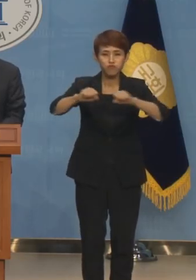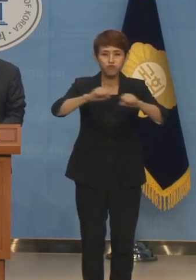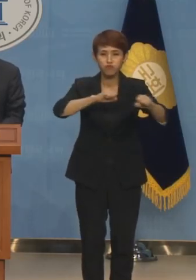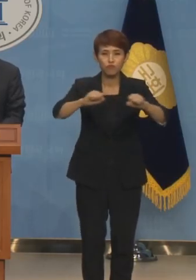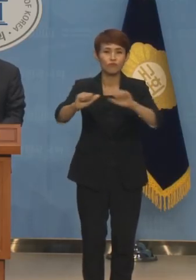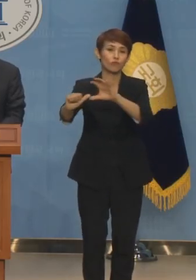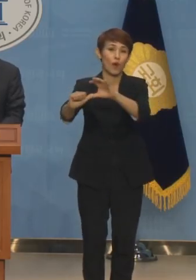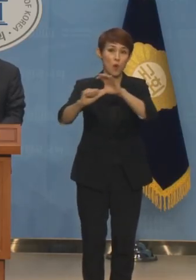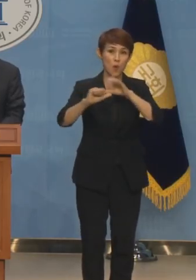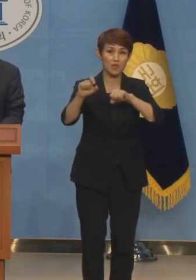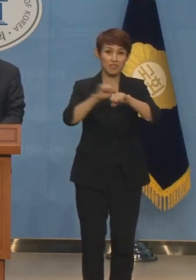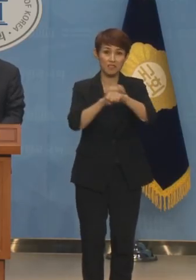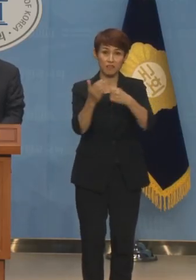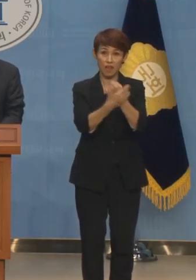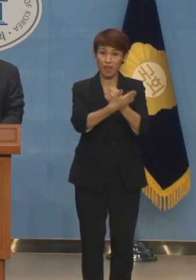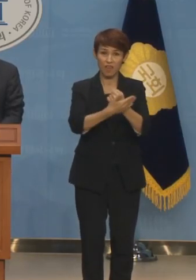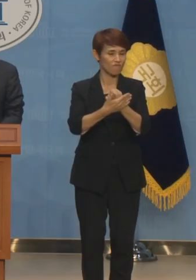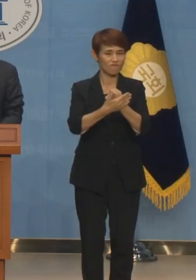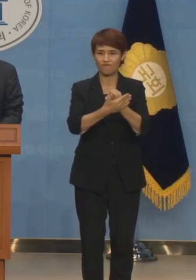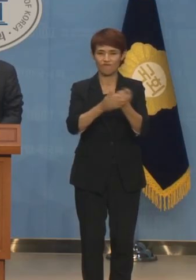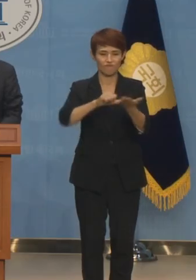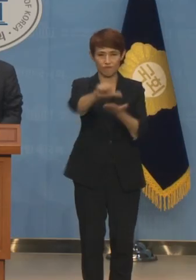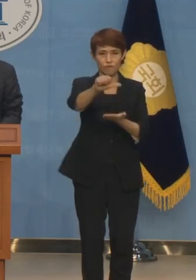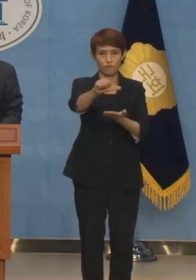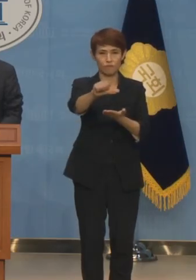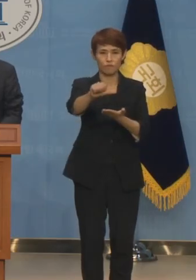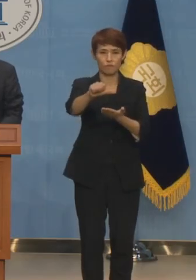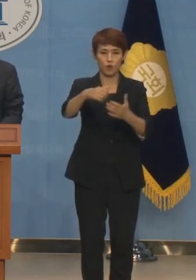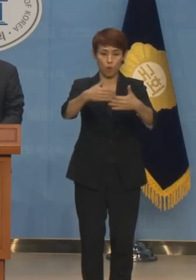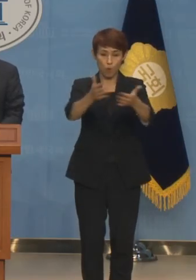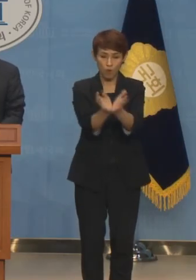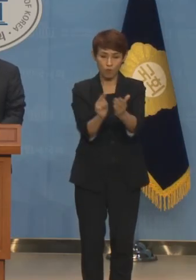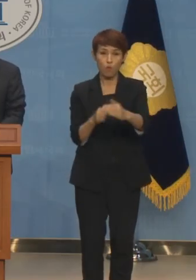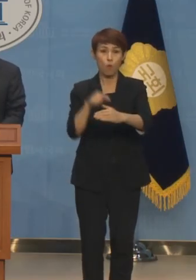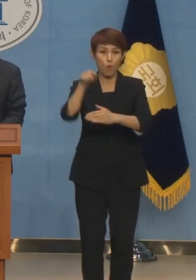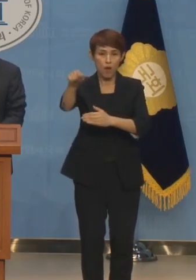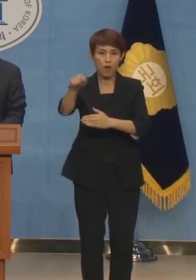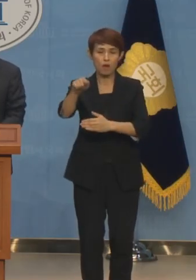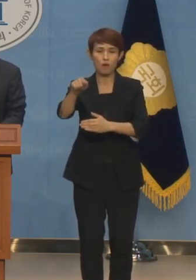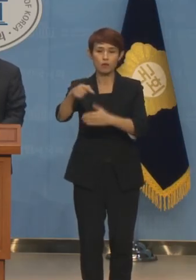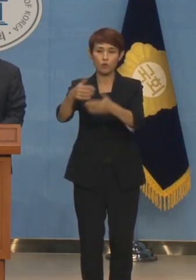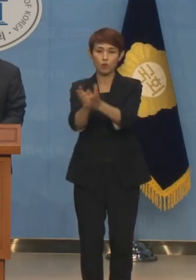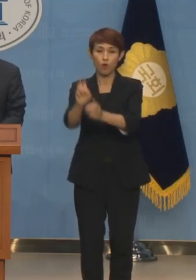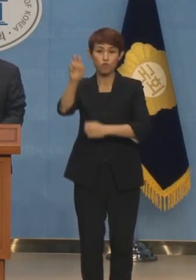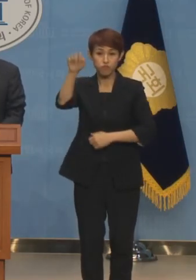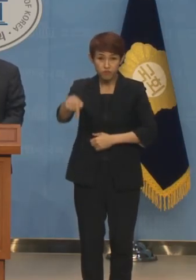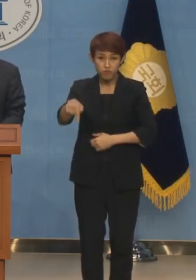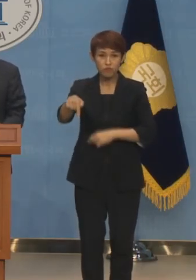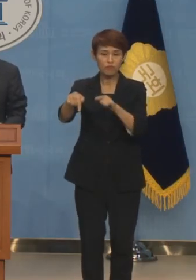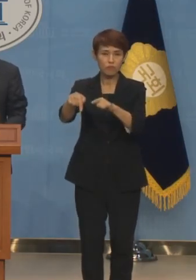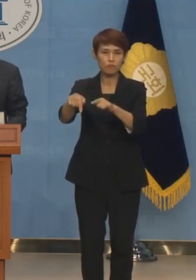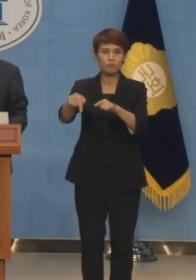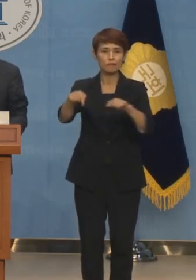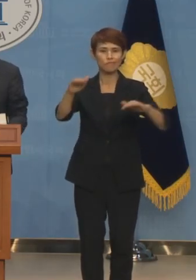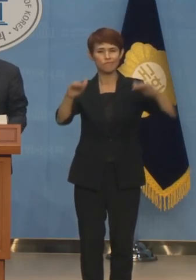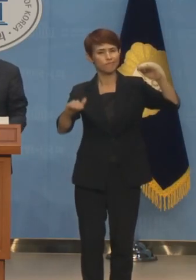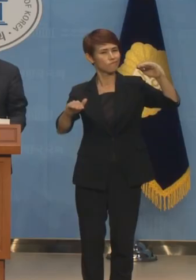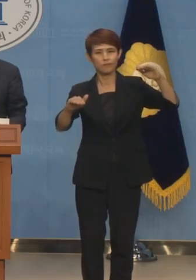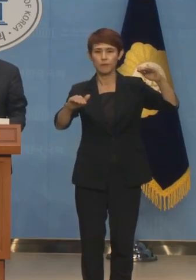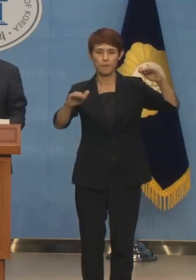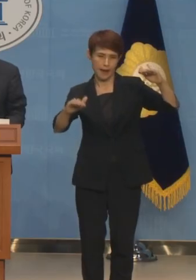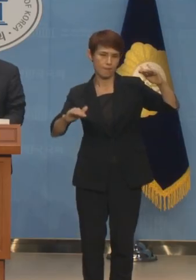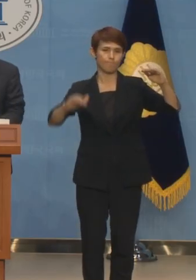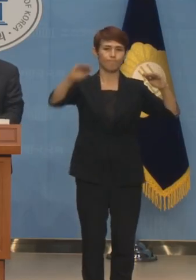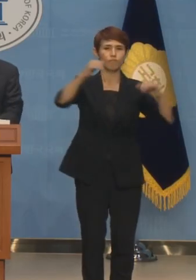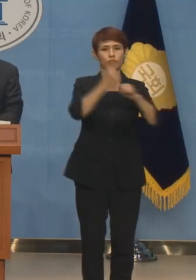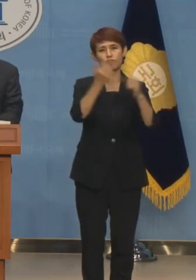활용하는 특혜도 삭제하여 원외 또는 무소속 후보에게 강제된 기울어진 운동장을